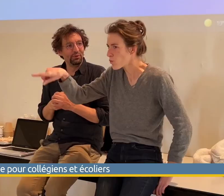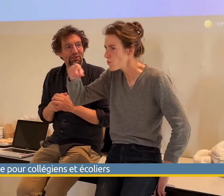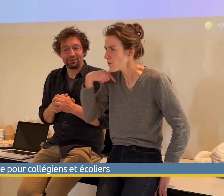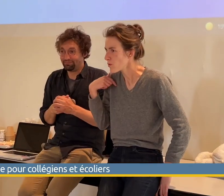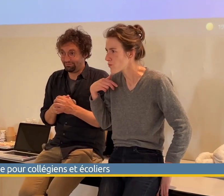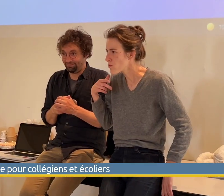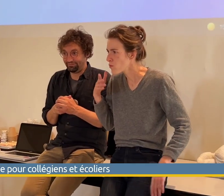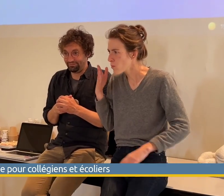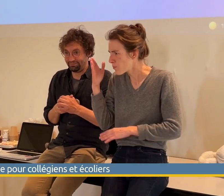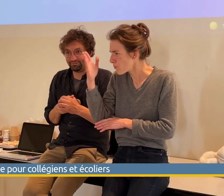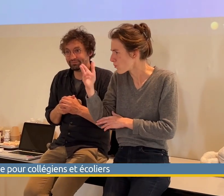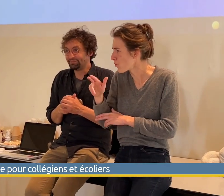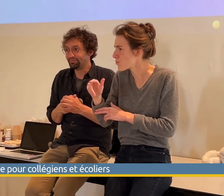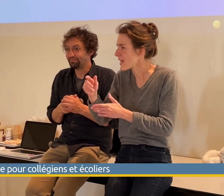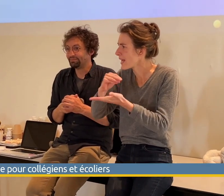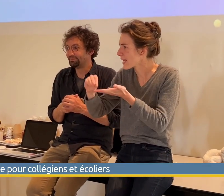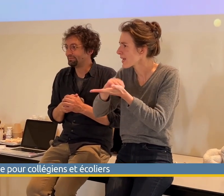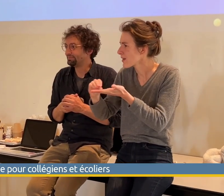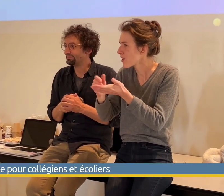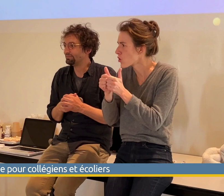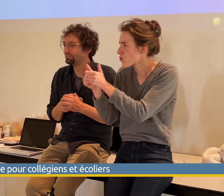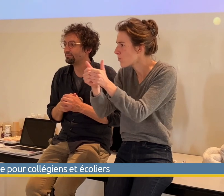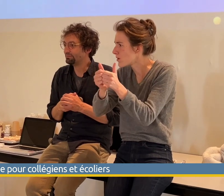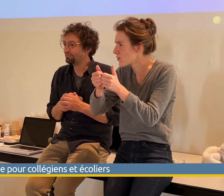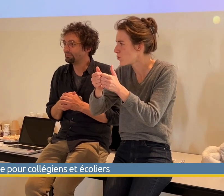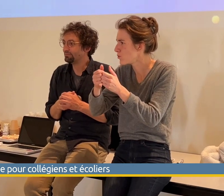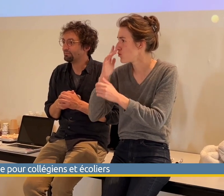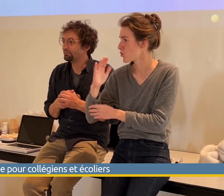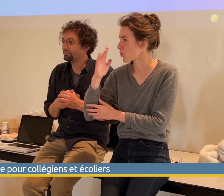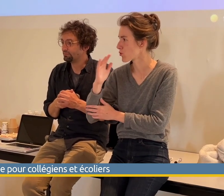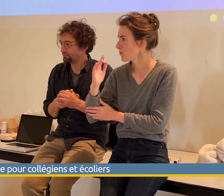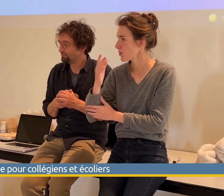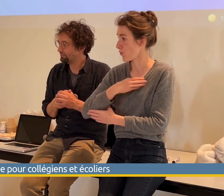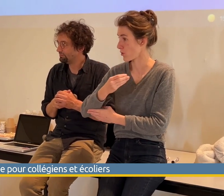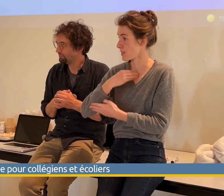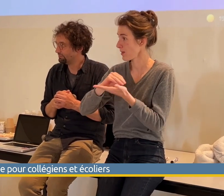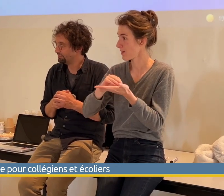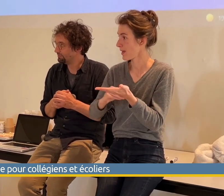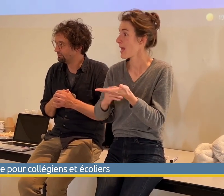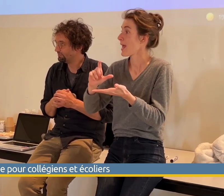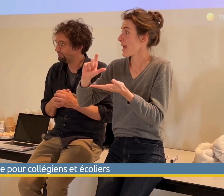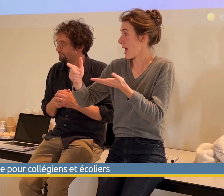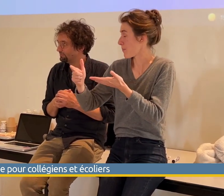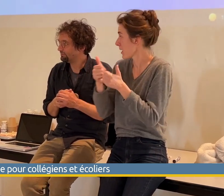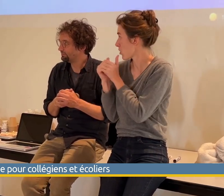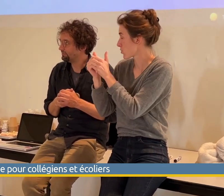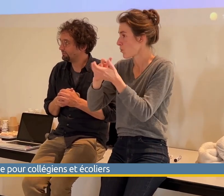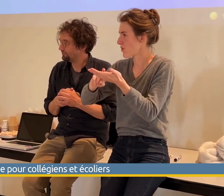expliquer certains mots. Vous allez écrire ensemble une chanson en français. Et après, ensemble, on va la